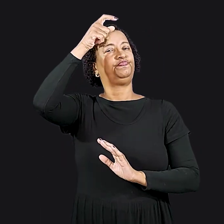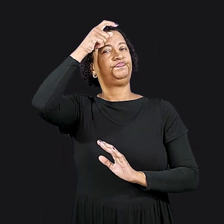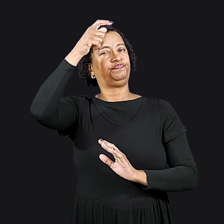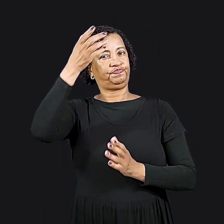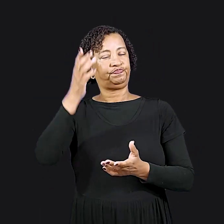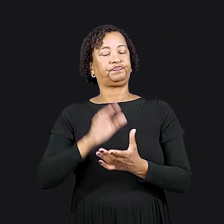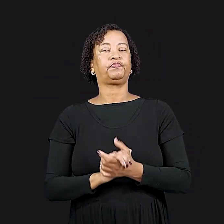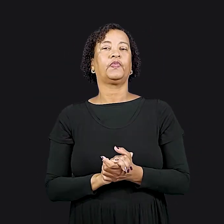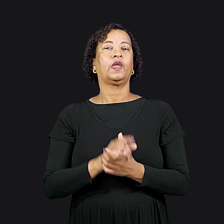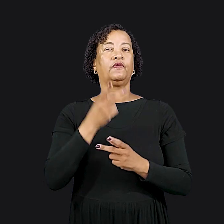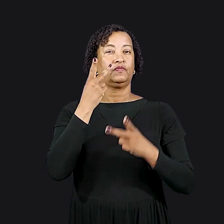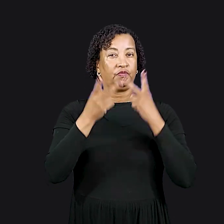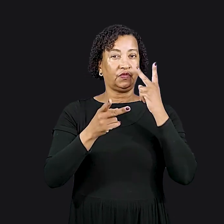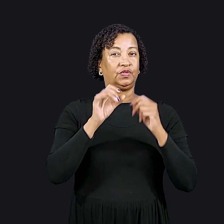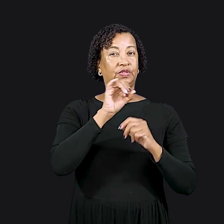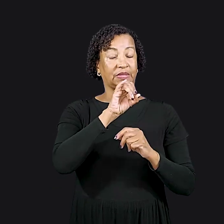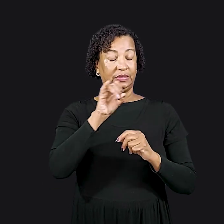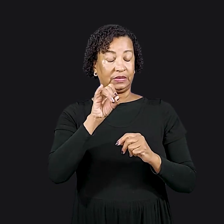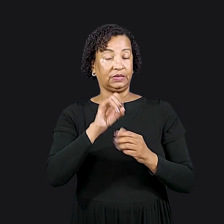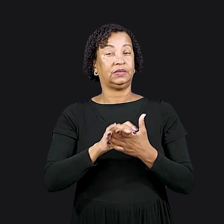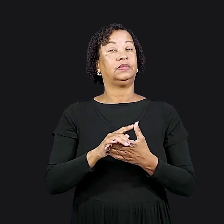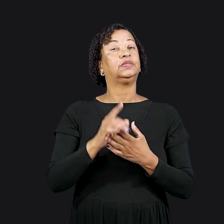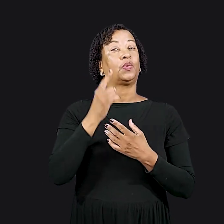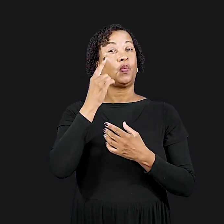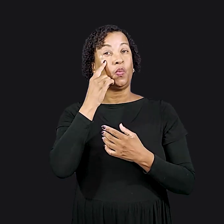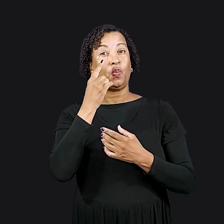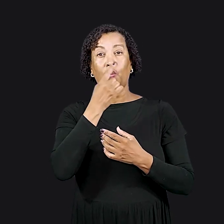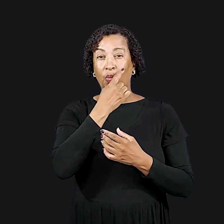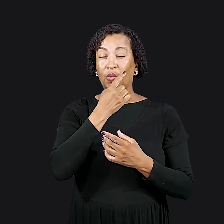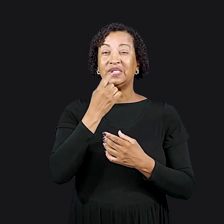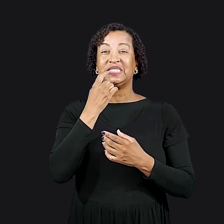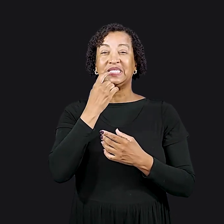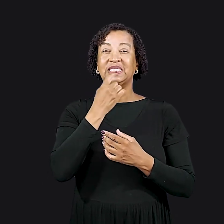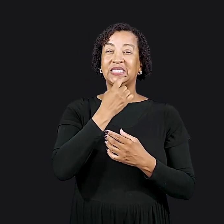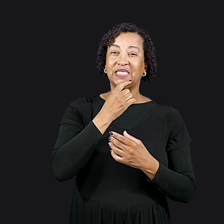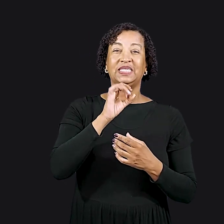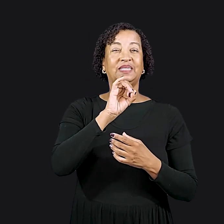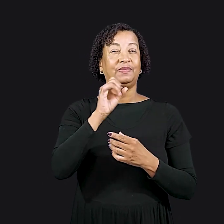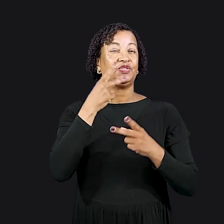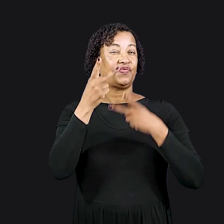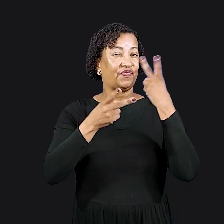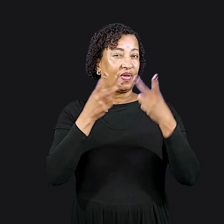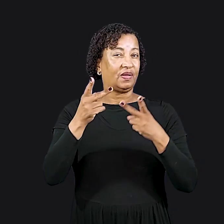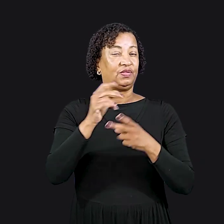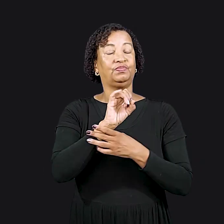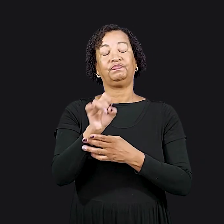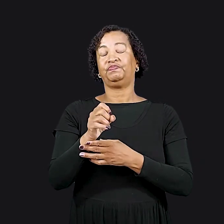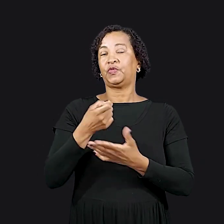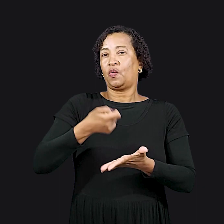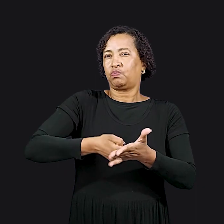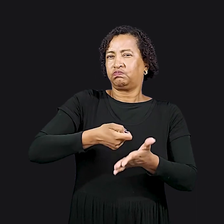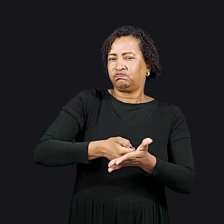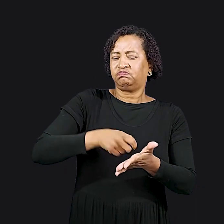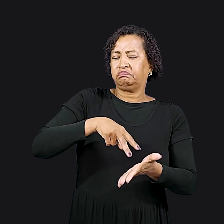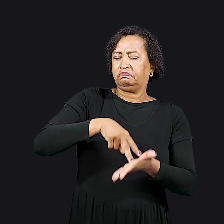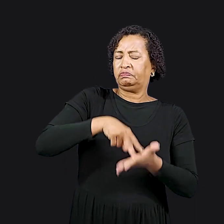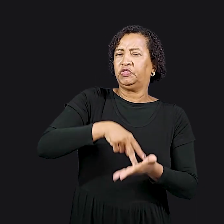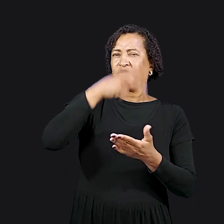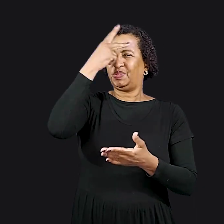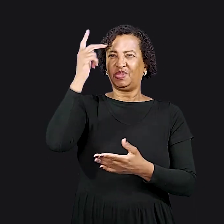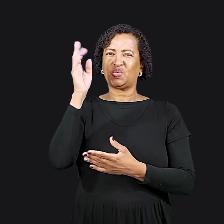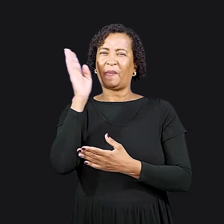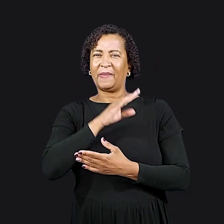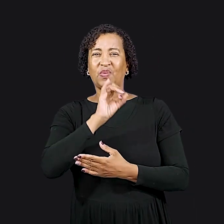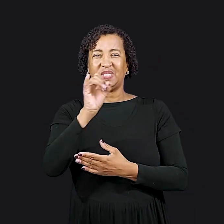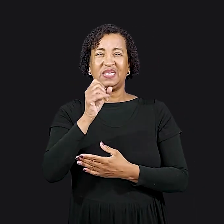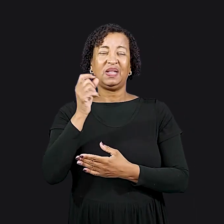Vocês ouviram o que foi dito, olho por olho e dente por dente. Mas eu lhes digo, não resistam ao perverso. Se